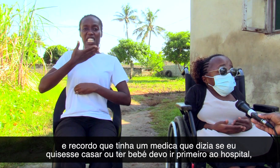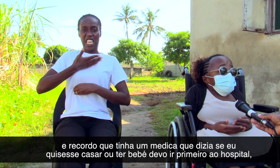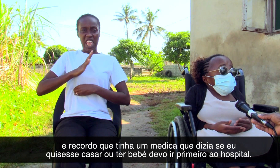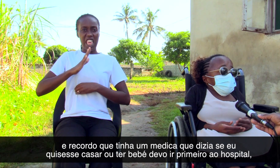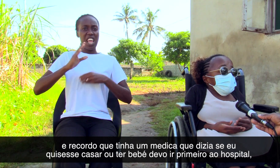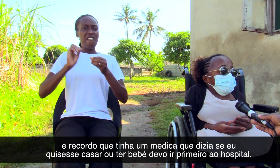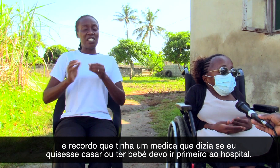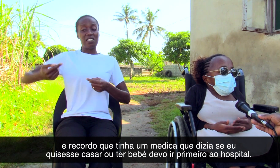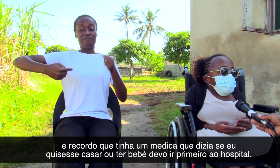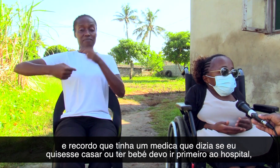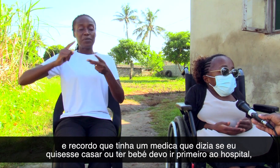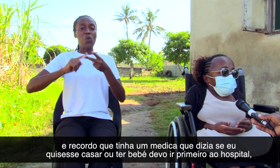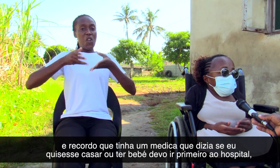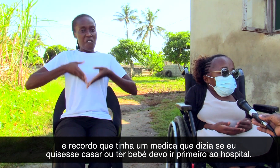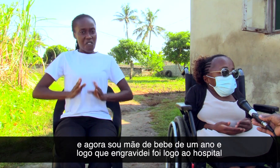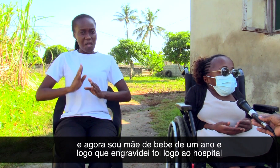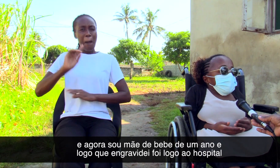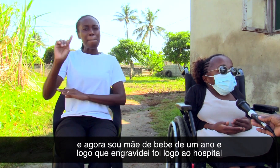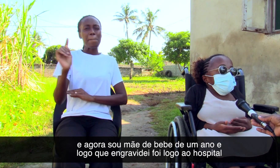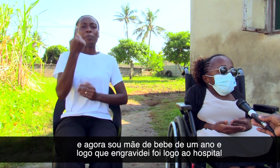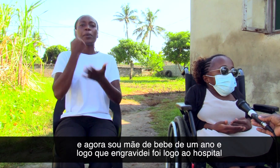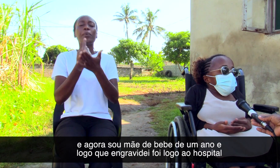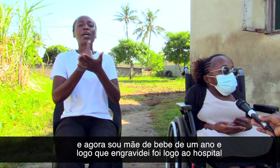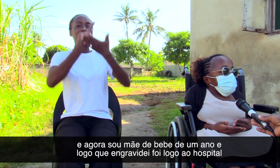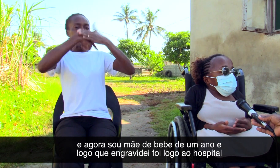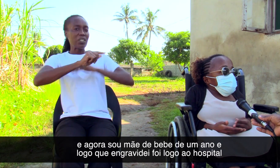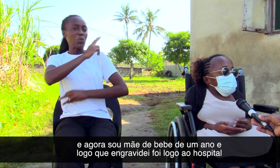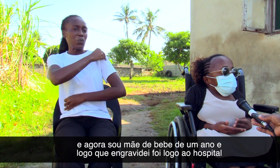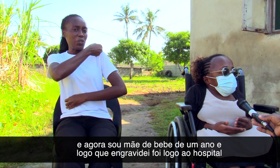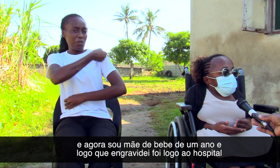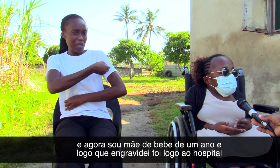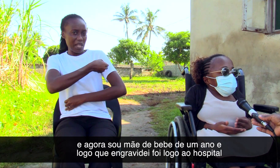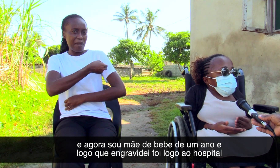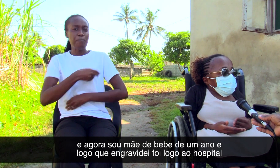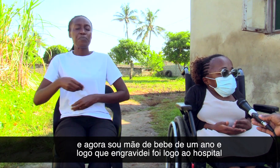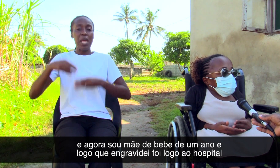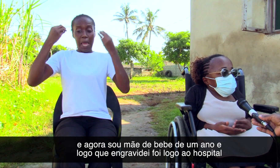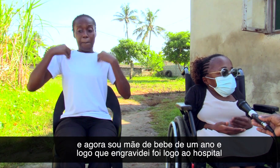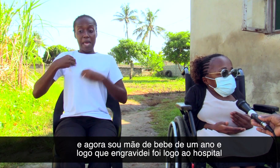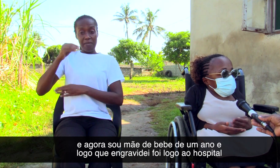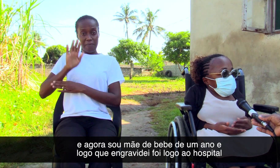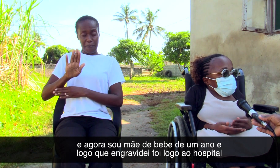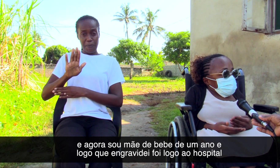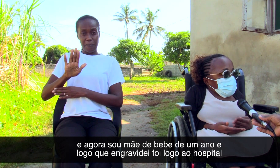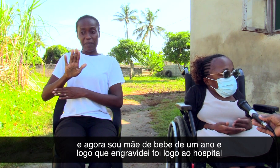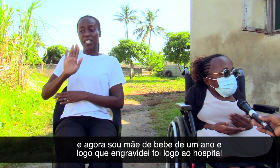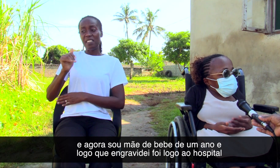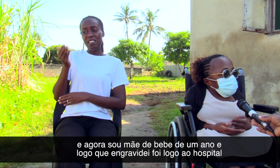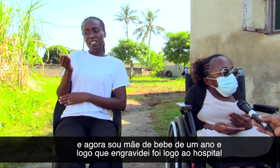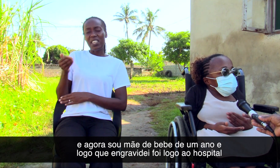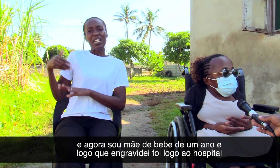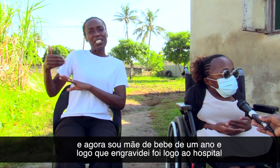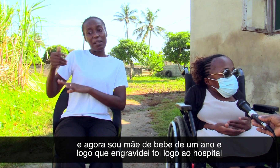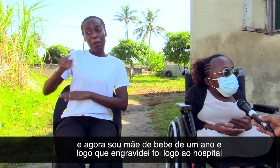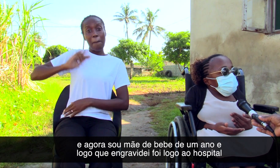primeira coisa que tem que fazer é ir ao hospital. E ela sempre teve esse cuidado, sempre recordava, lembra o